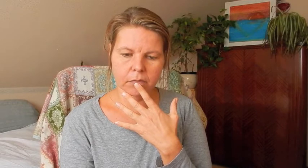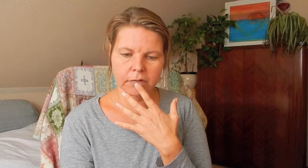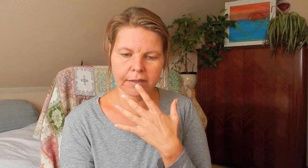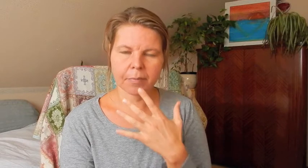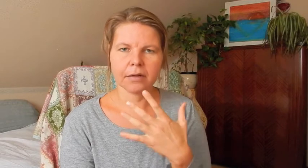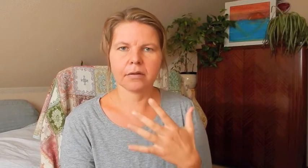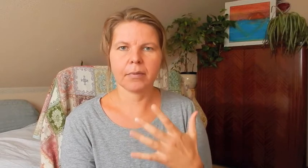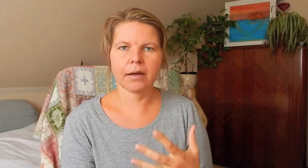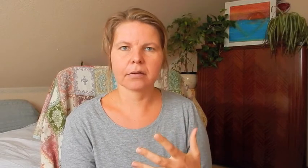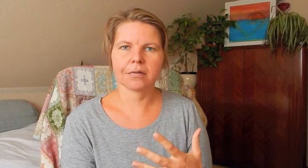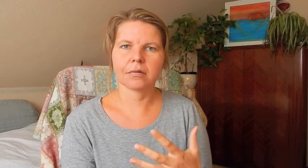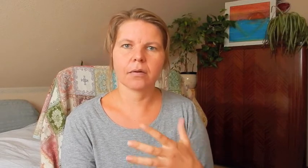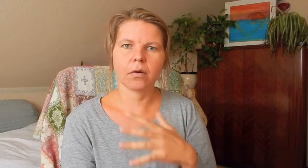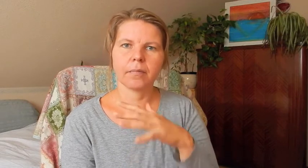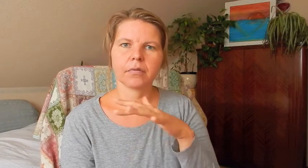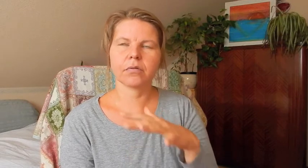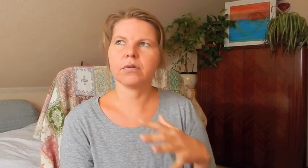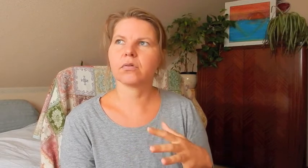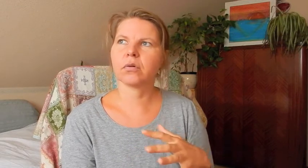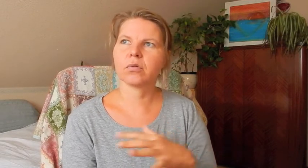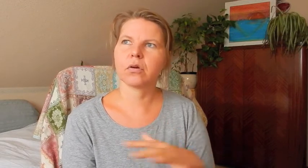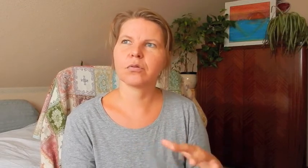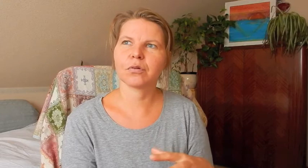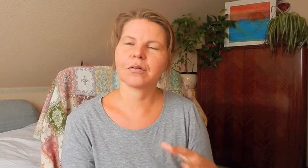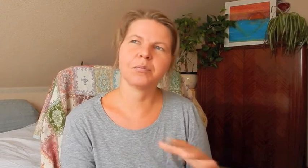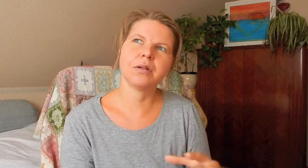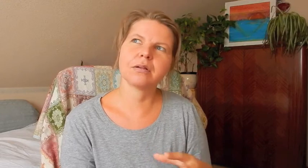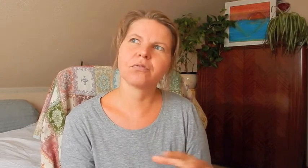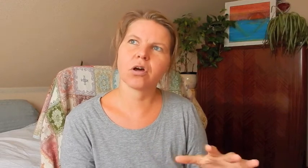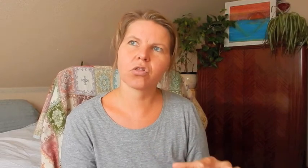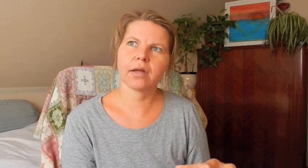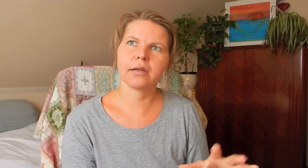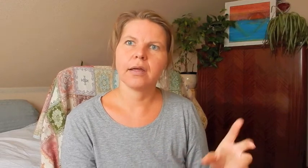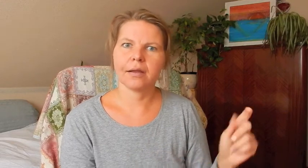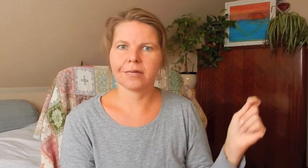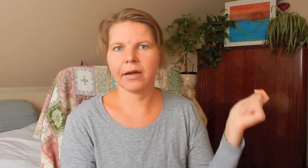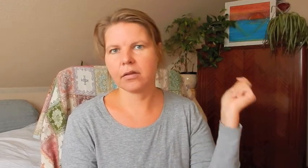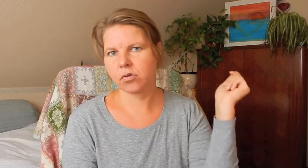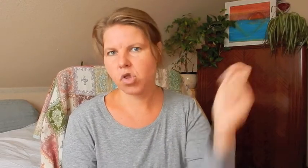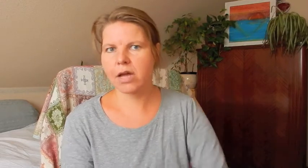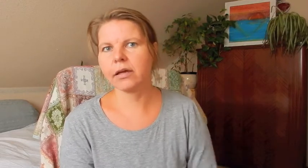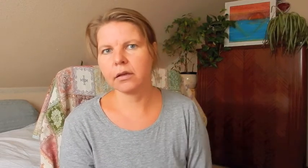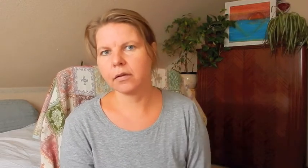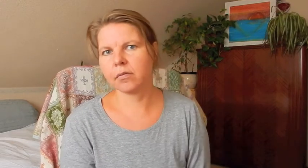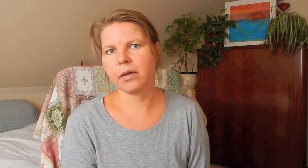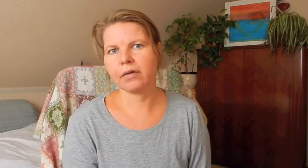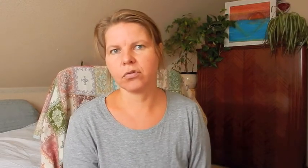Und ich habe halt gemerkt, dass es ist wie so, ihr müsst euch so das Bild vorstellen, dass da einer so einen Stein ins Meer